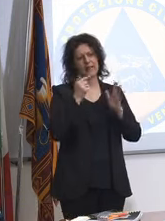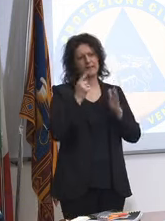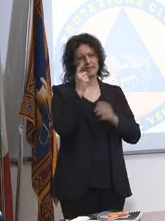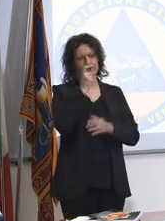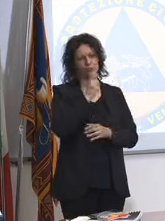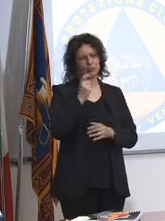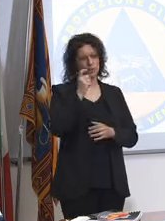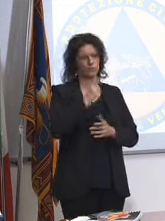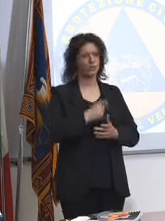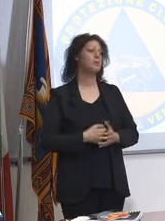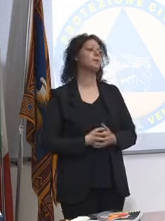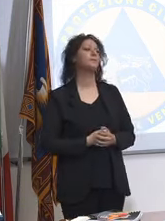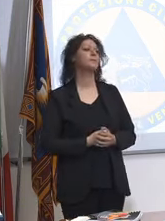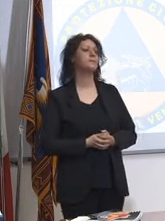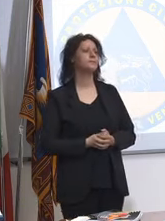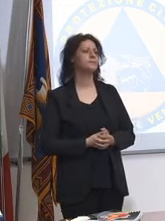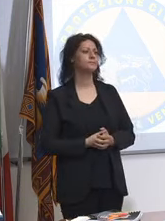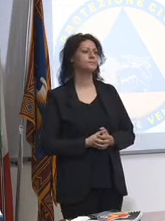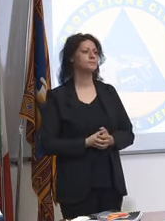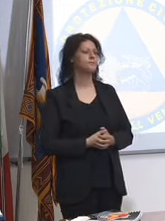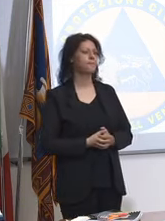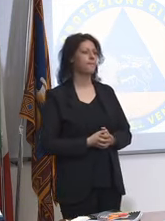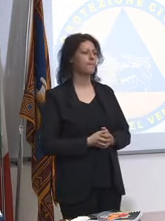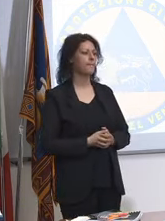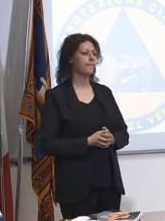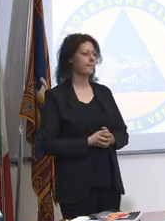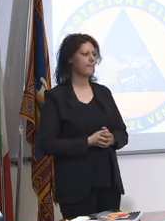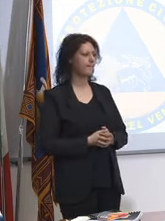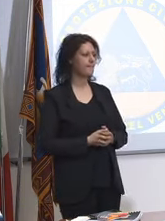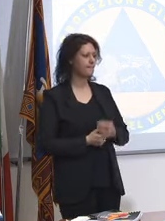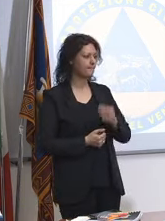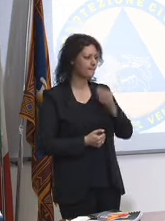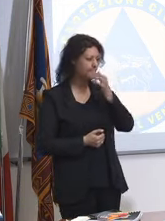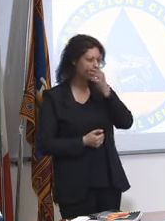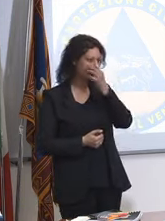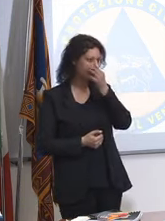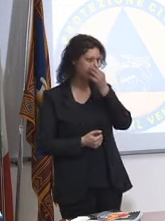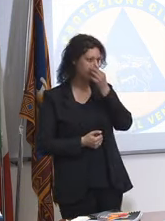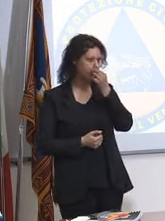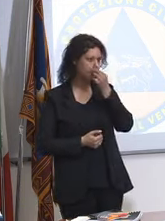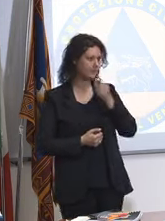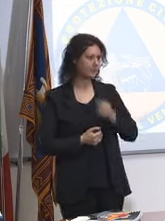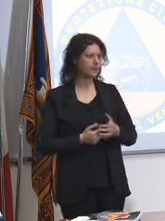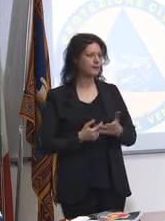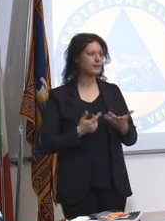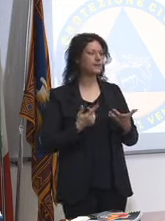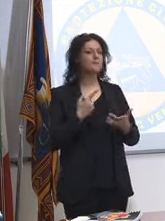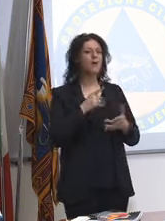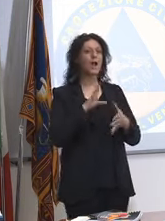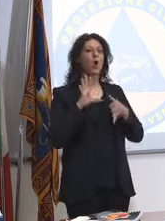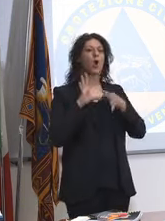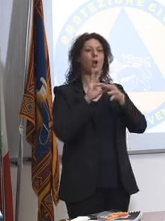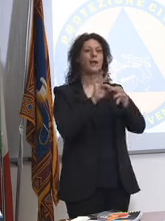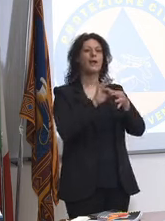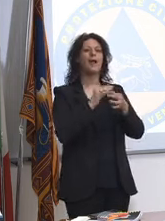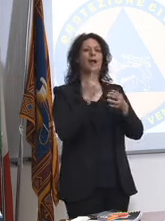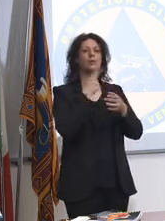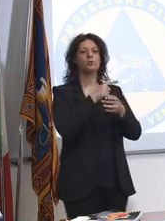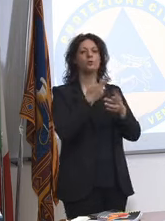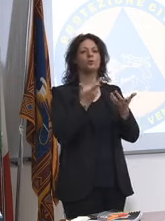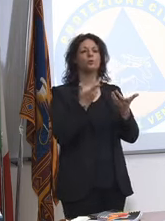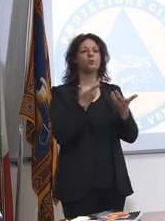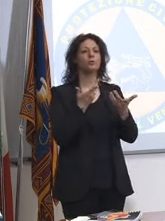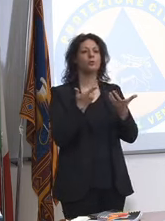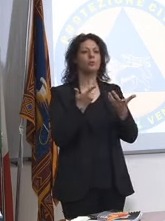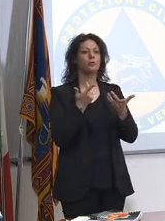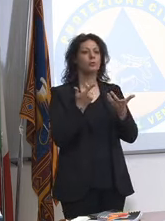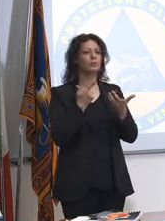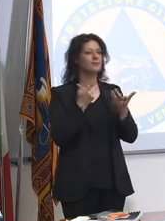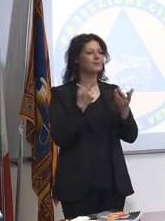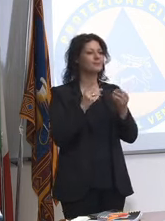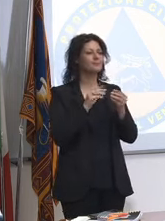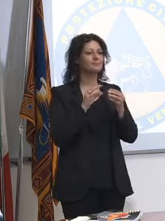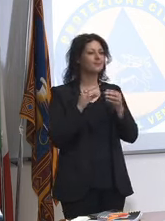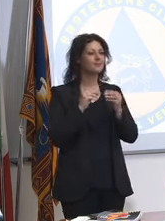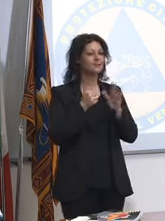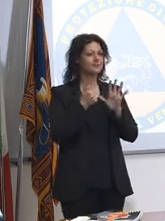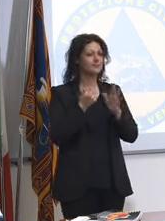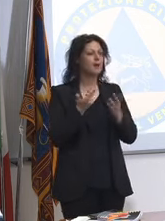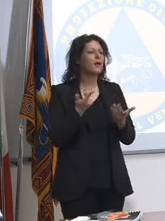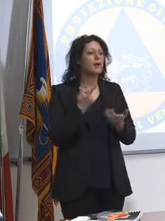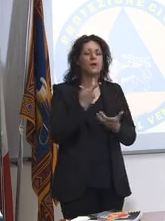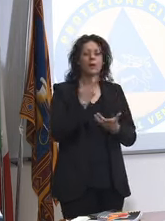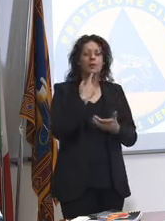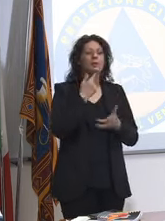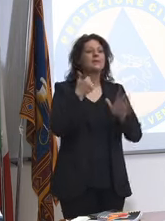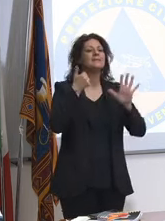regionale, all'indizione poi del processo. Cosa vuol dire? Non cambia niente, cioè il problema è avere 60 giorni o 30 giorni per parlare ai